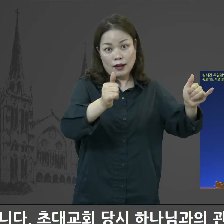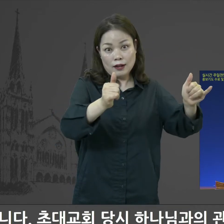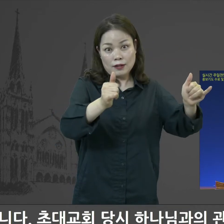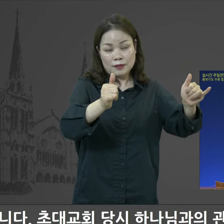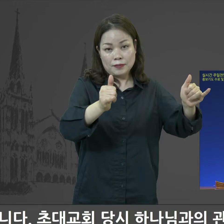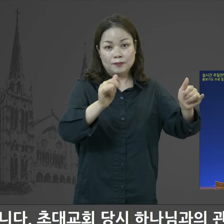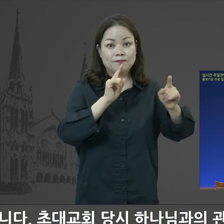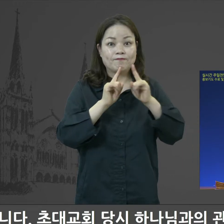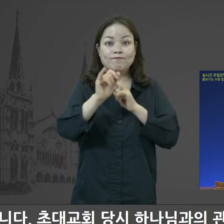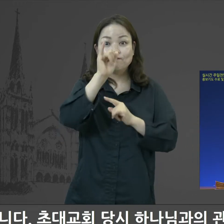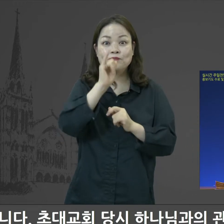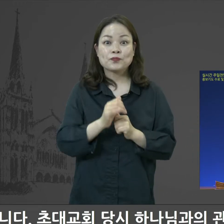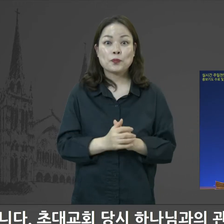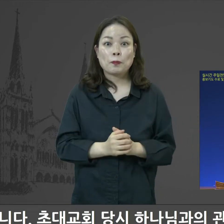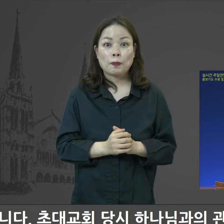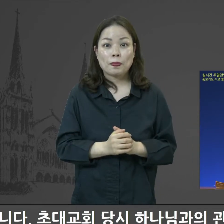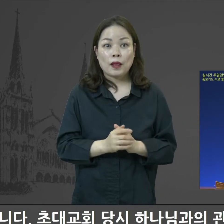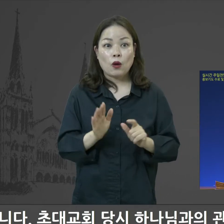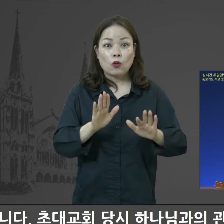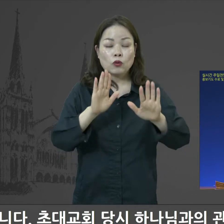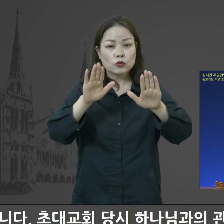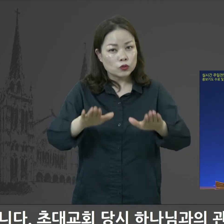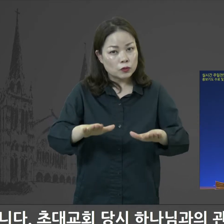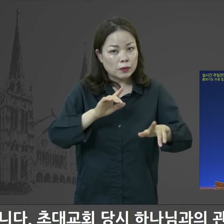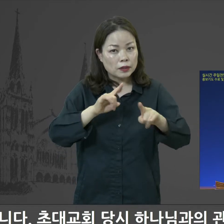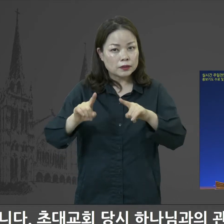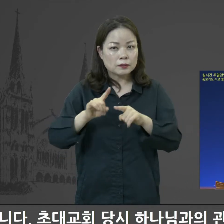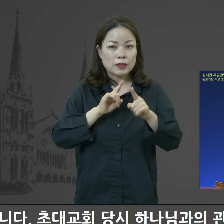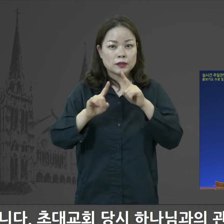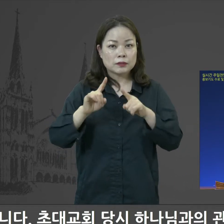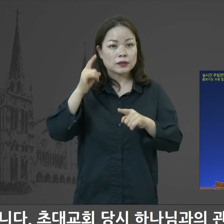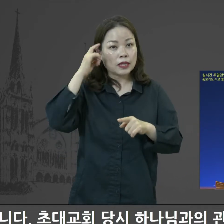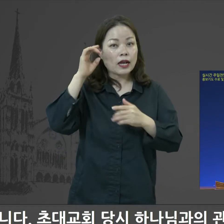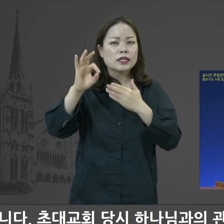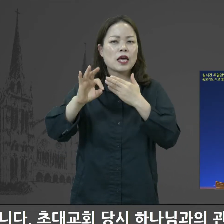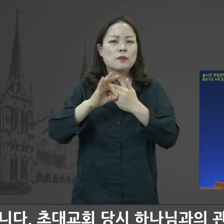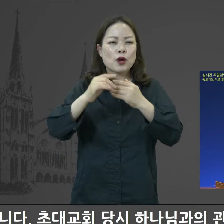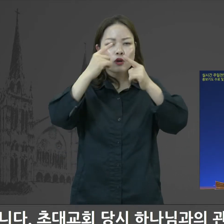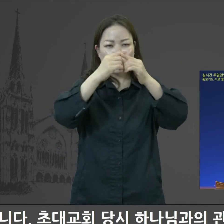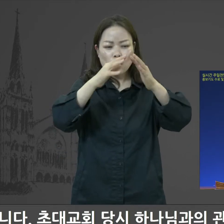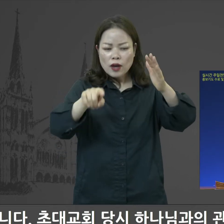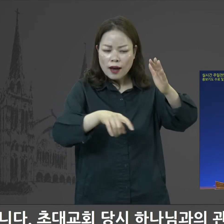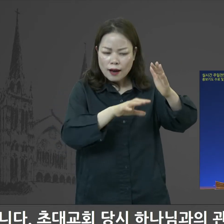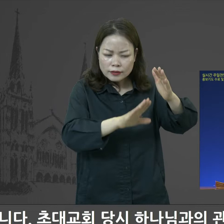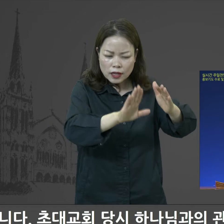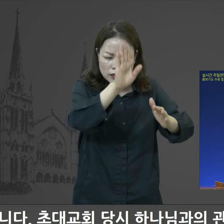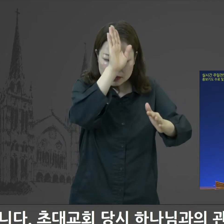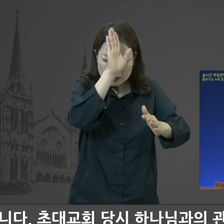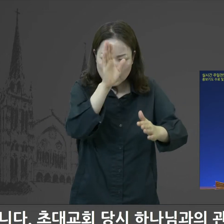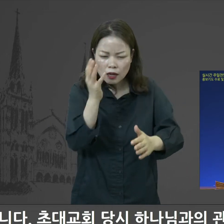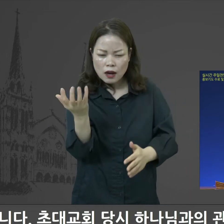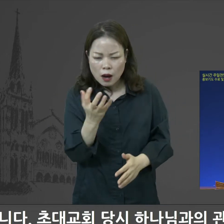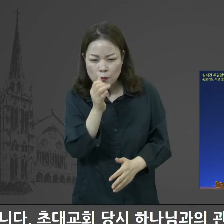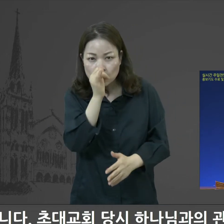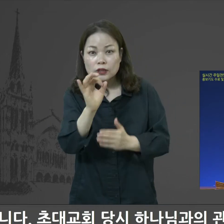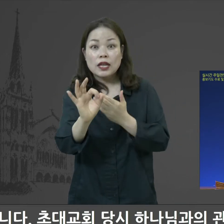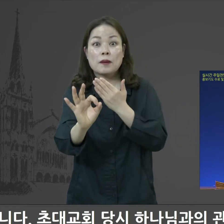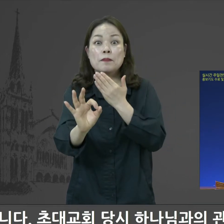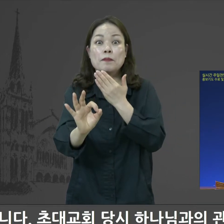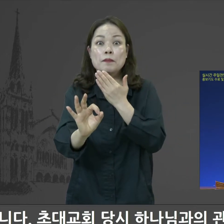일컫는 말이라고 할 수 있습니다. 이 말씀을 오늘날로 옮겨와 본다면 교회 안에 누군가 질병으로 씨름하고